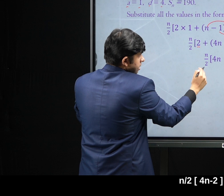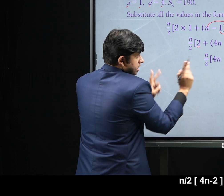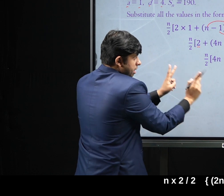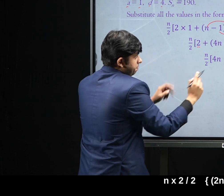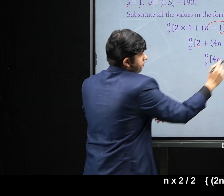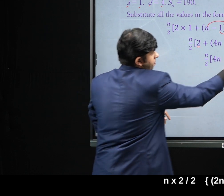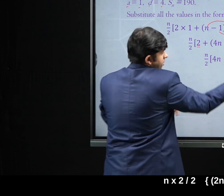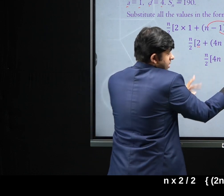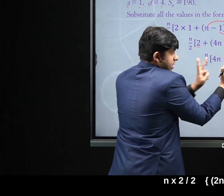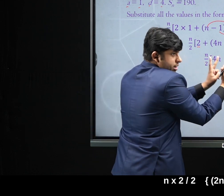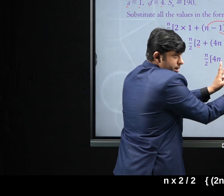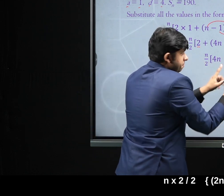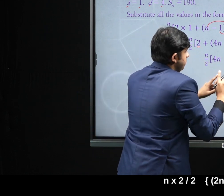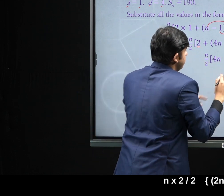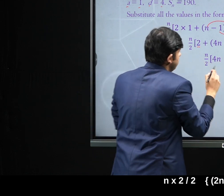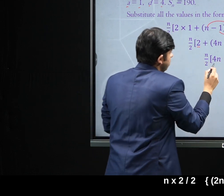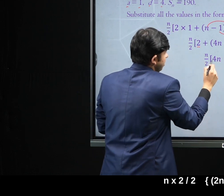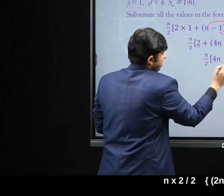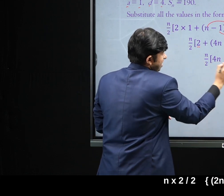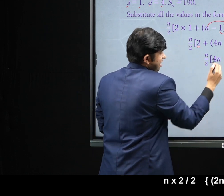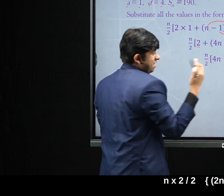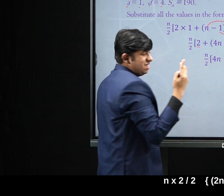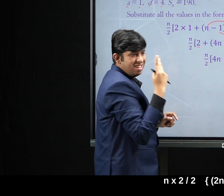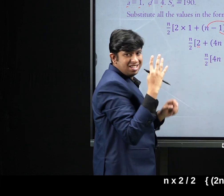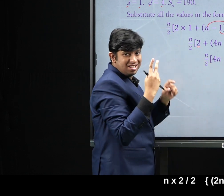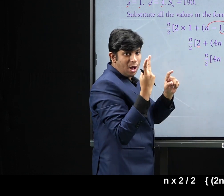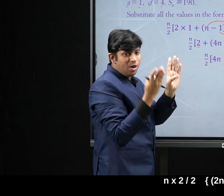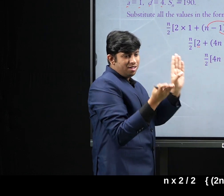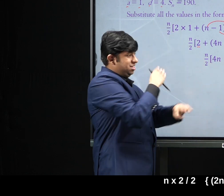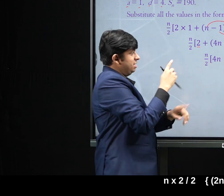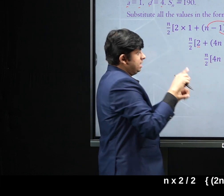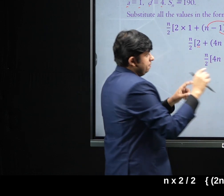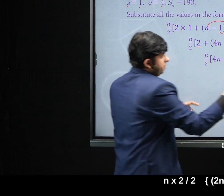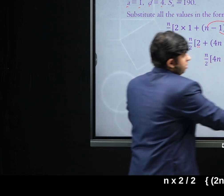n into 2 by 2 into 2n minus 1 is equal to 190.